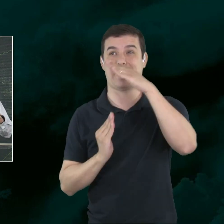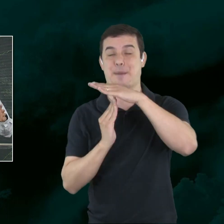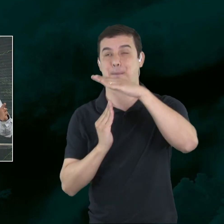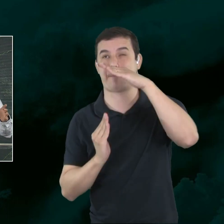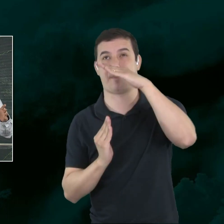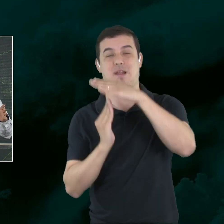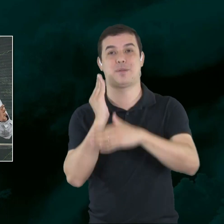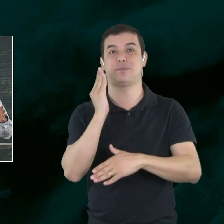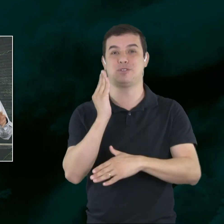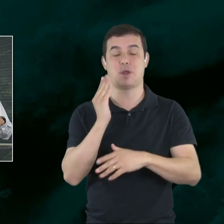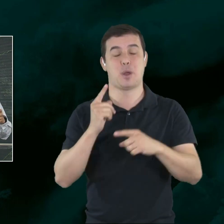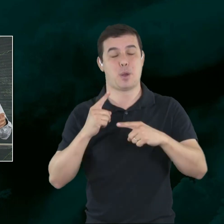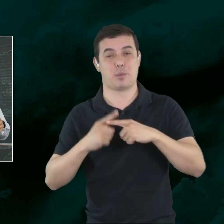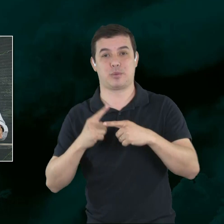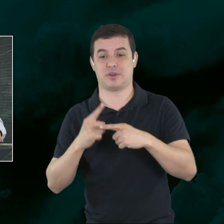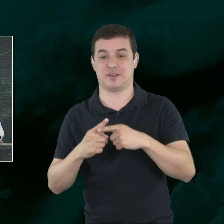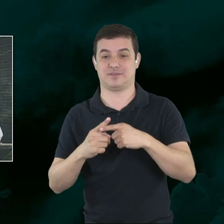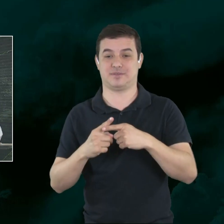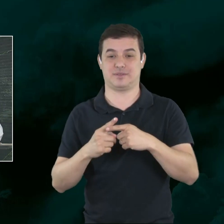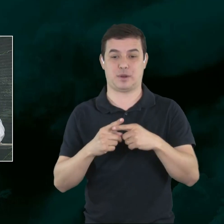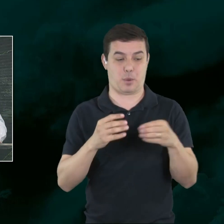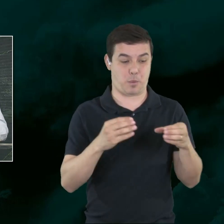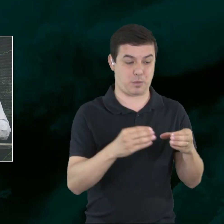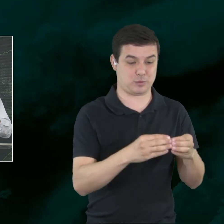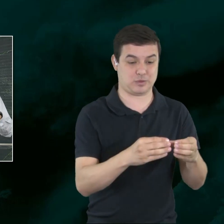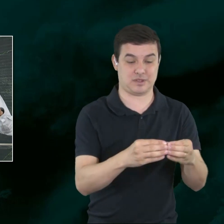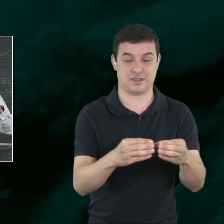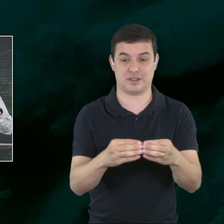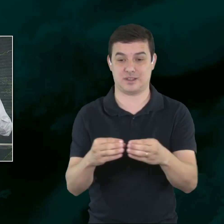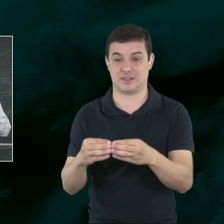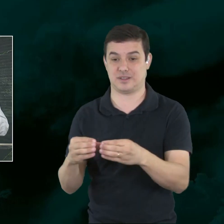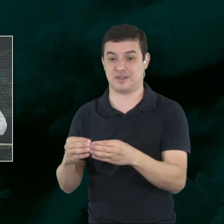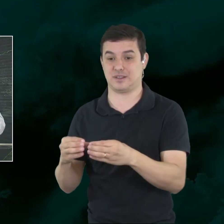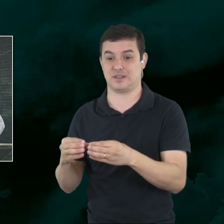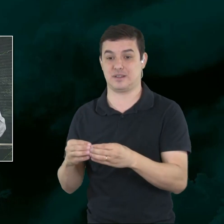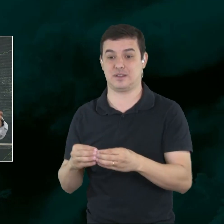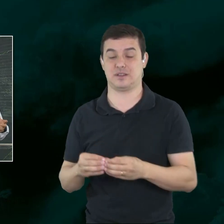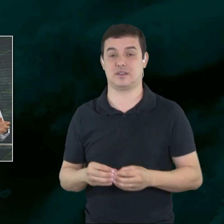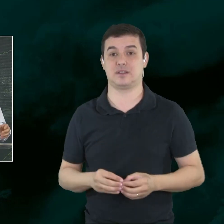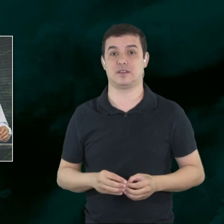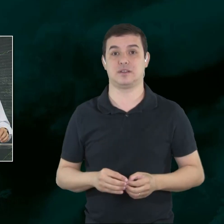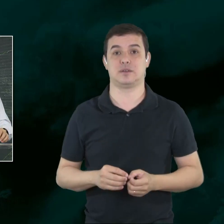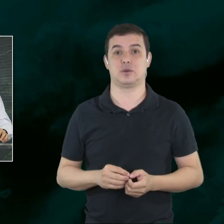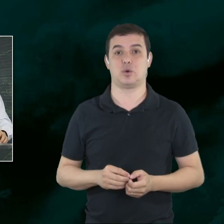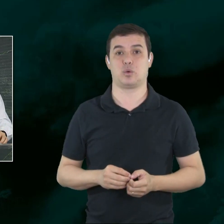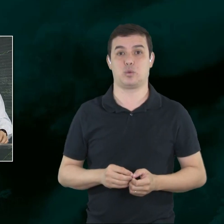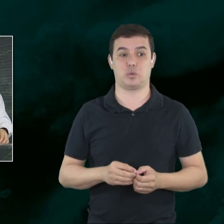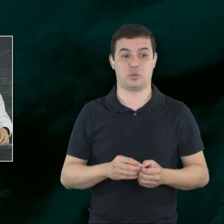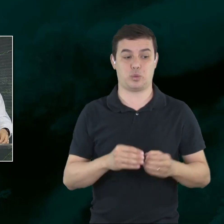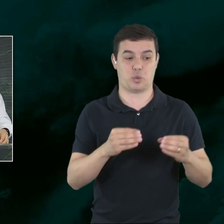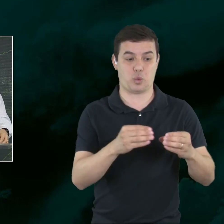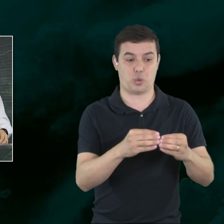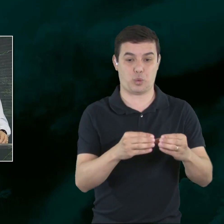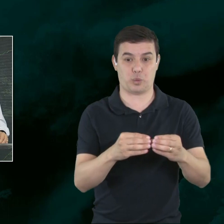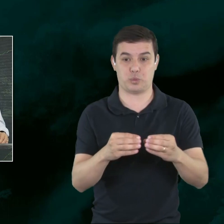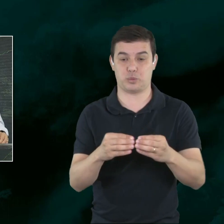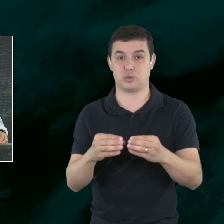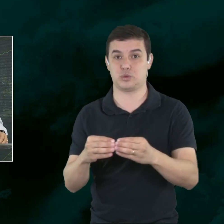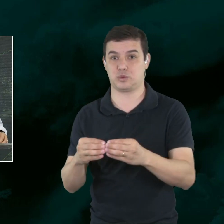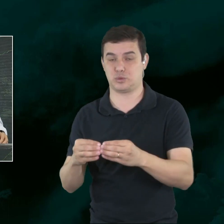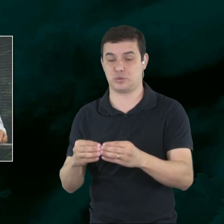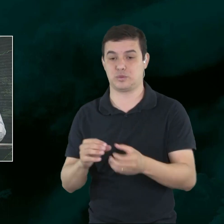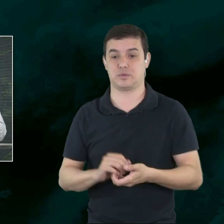Então, pouco a pouco vão surgir, né, as chamadas minorias. E essas